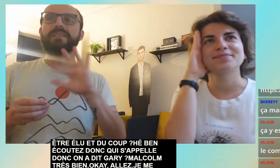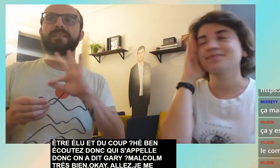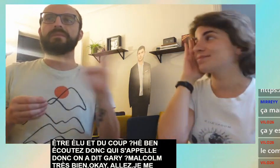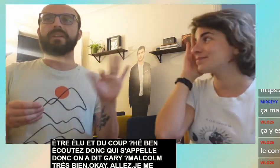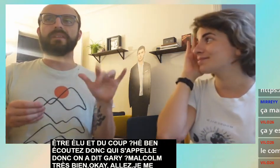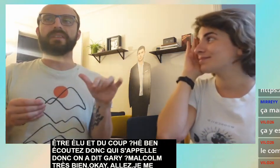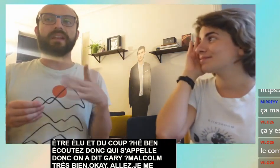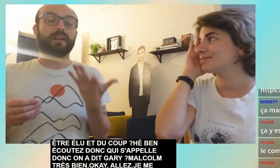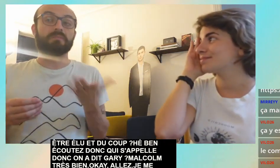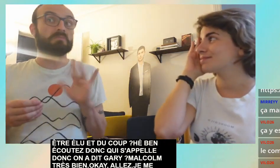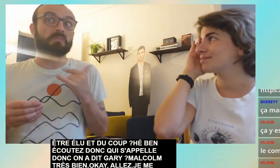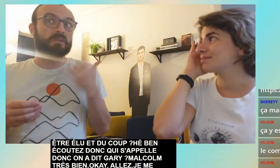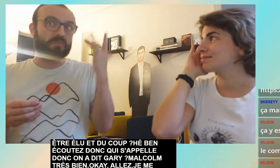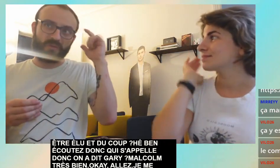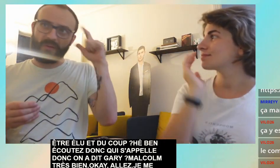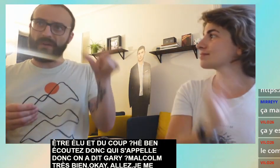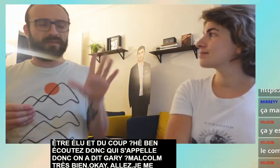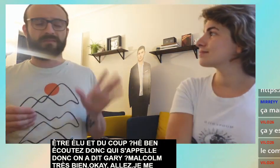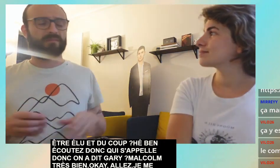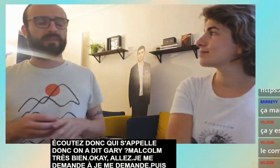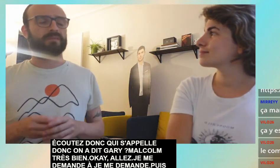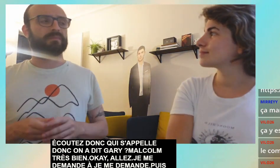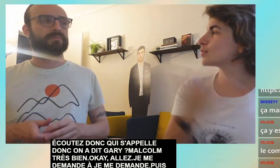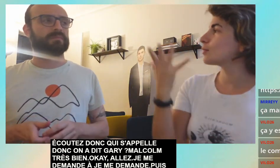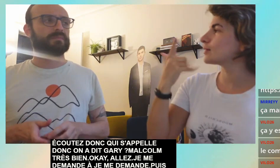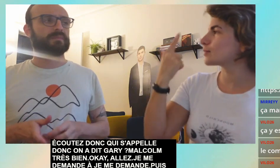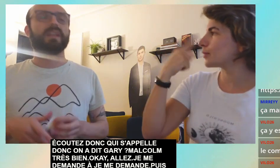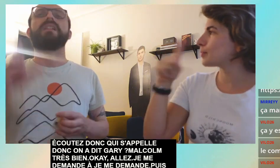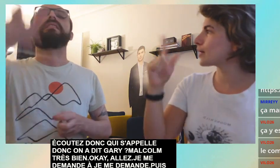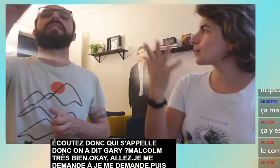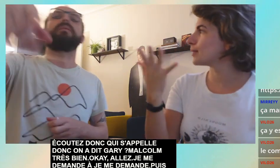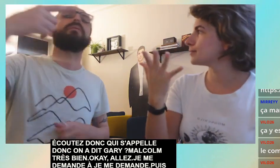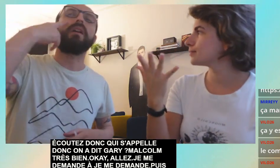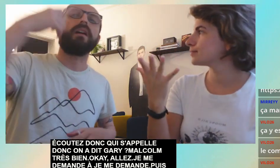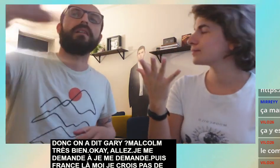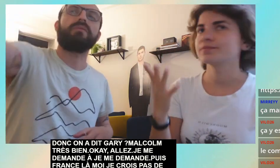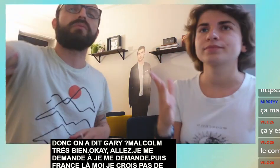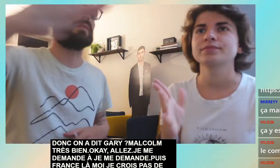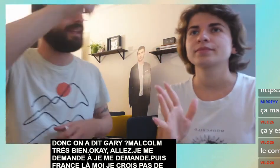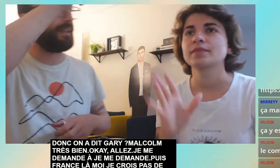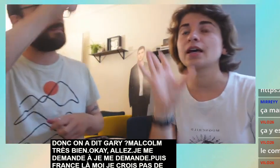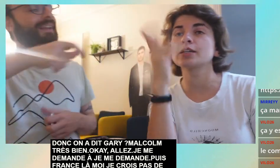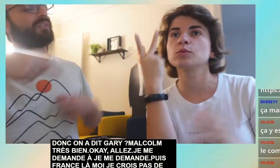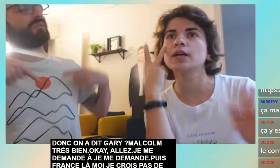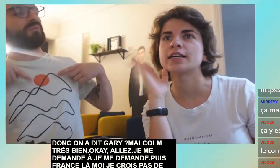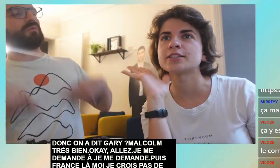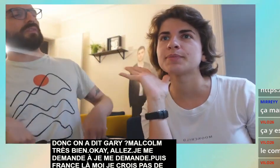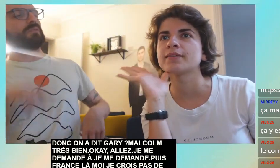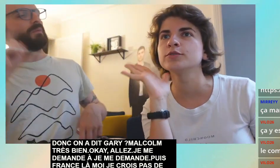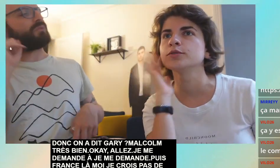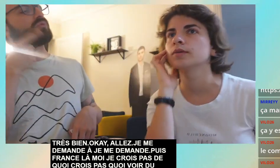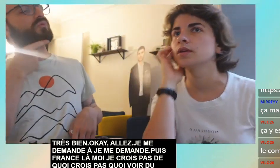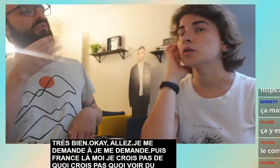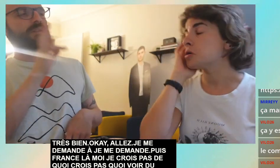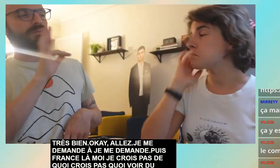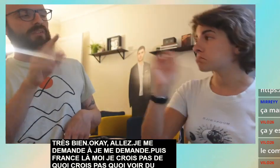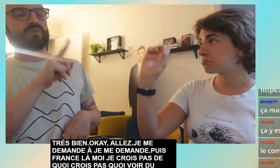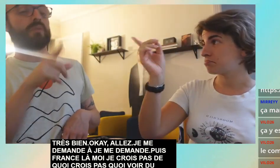Puis France, là. Moi, je crois pas. Hein. De quoi? Je crois pas, quoi. On voit du coup des Ah, personnes voilà, au gouvernement regardez. sourdes en France. On a